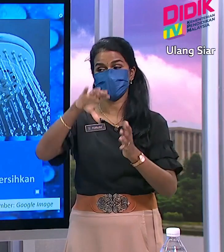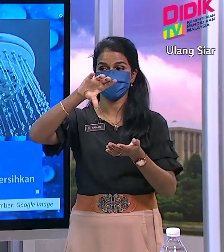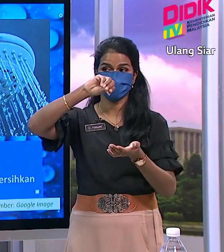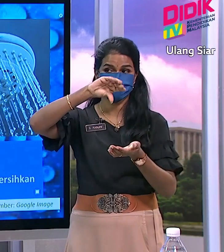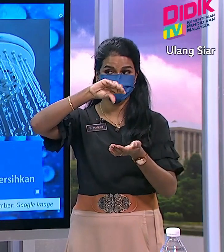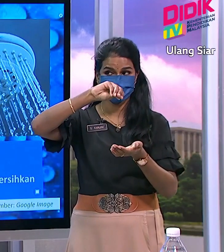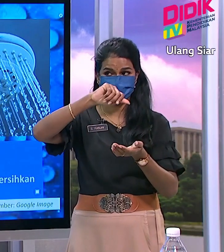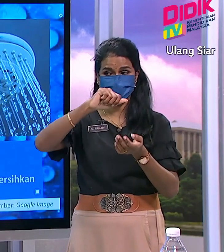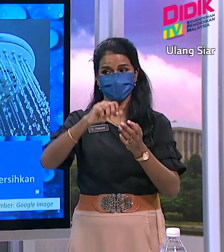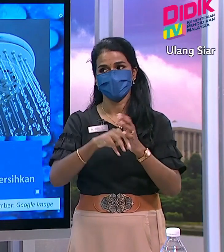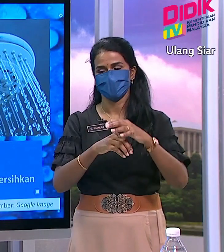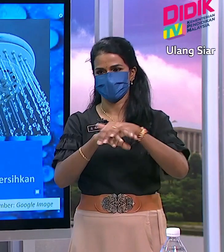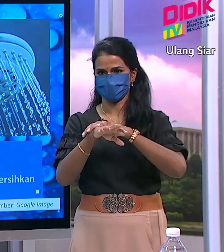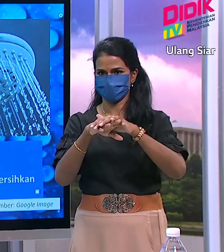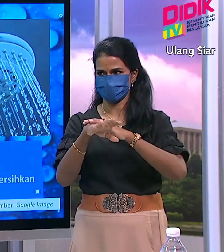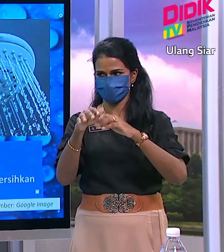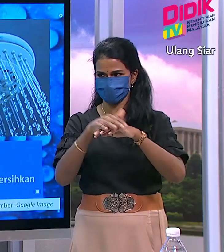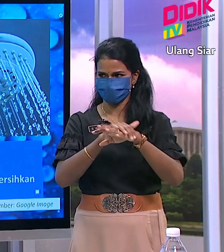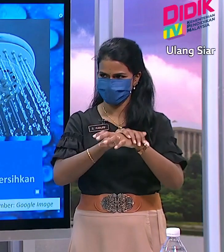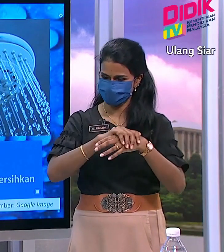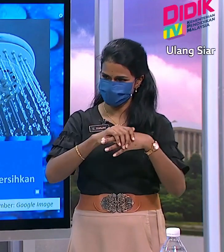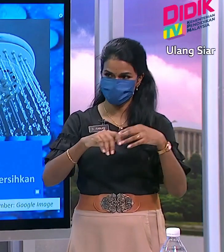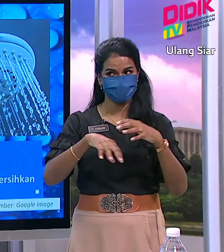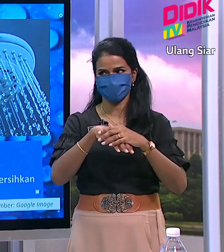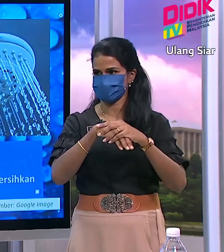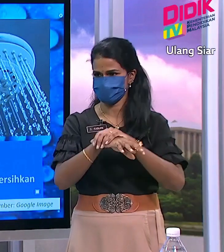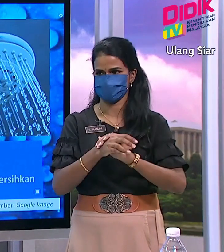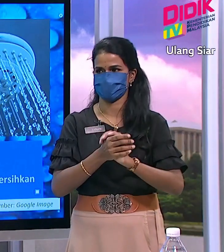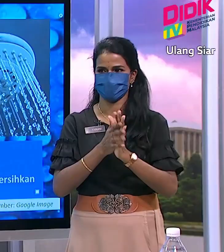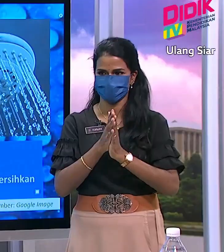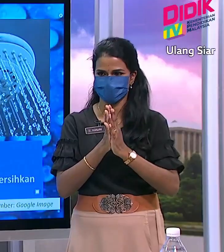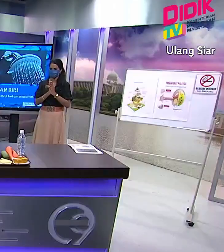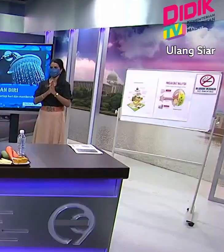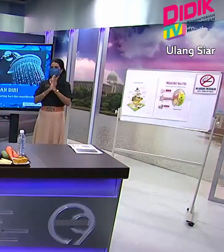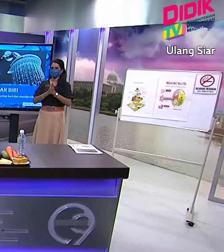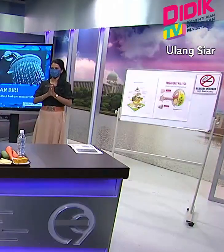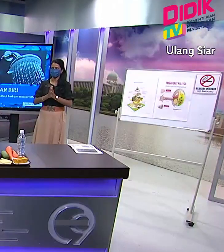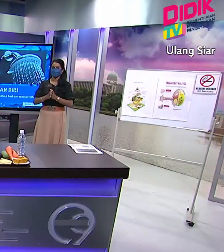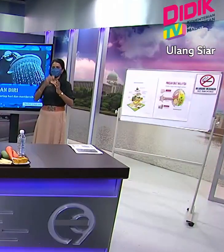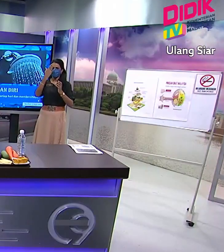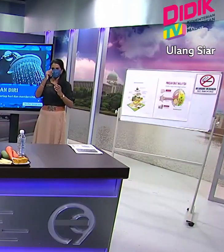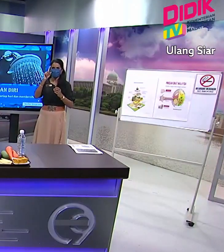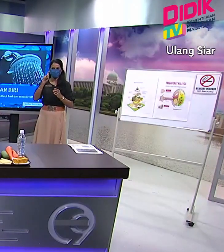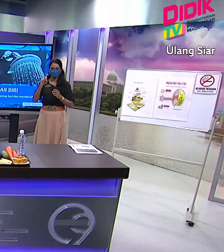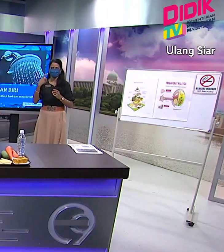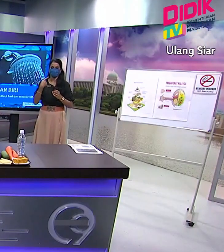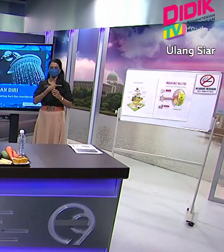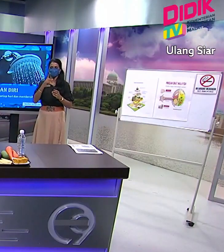Mereka buat isyarat macam ni, mereka buat macam isyarat macam ni, macam-macam isyarat mereka bagi. Okey. Kenapa kita